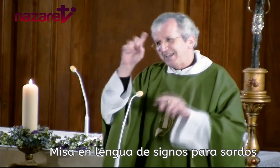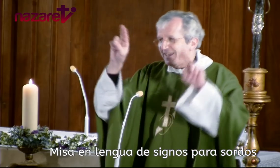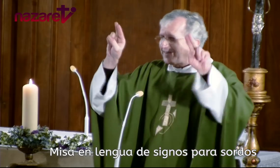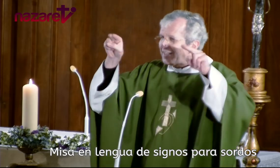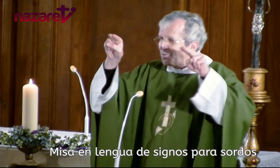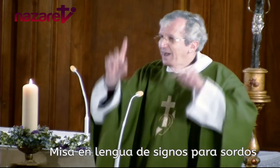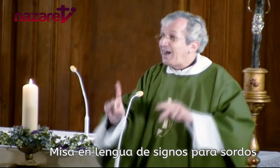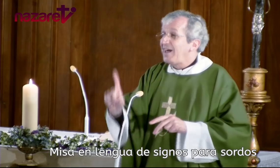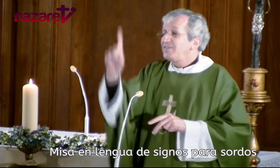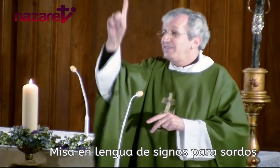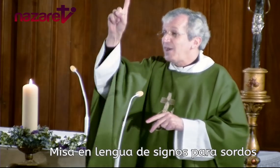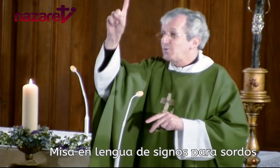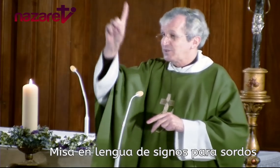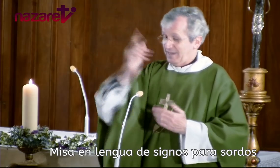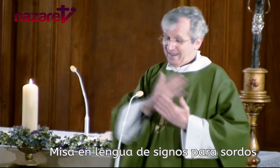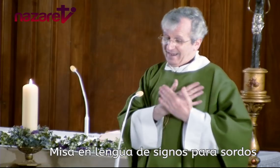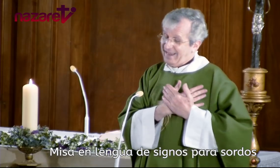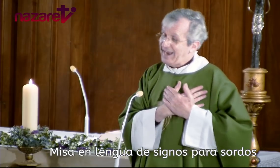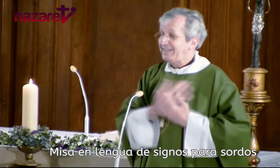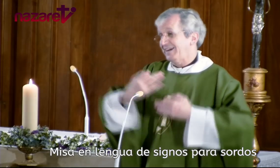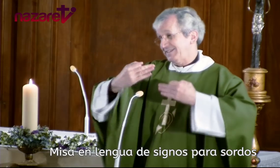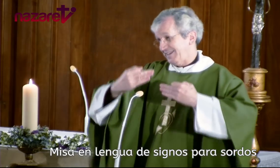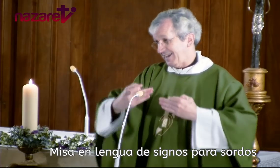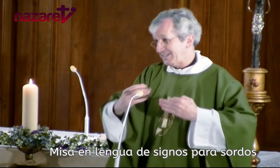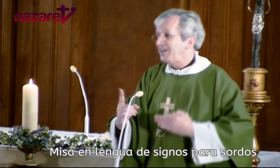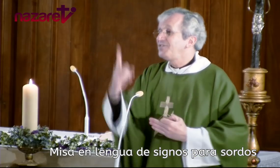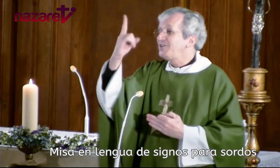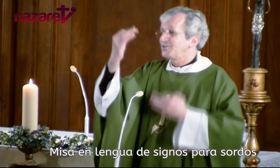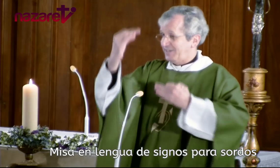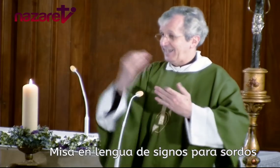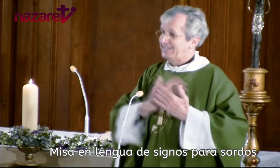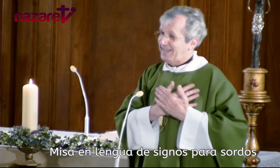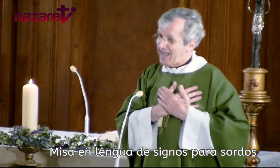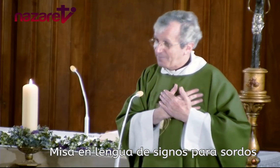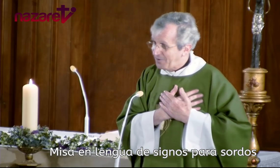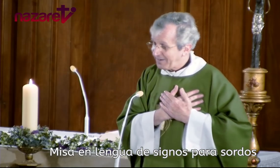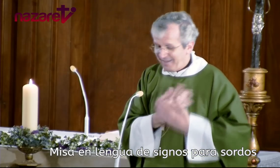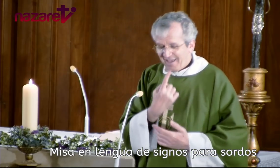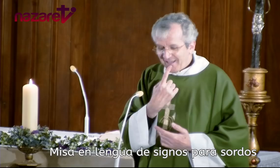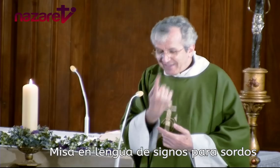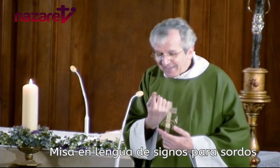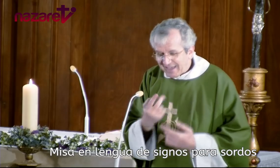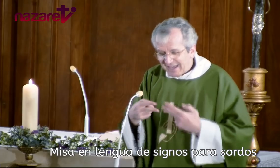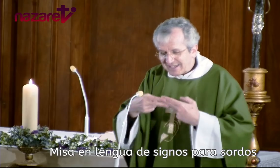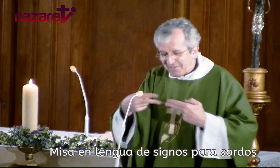se titula Deus Caritas es, Dios es amor, dice, esa frase